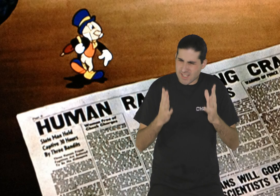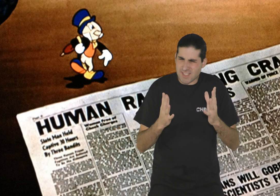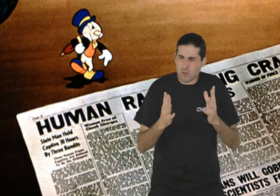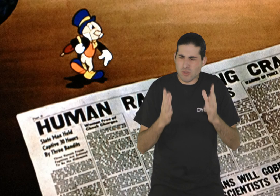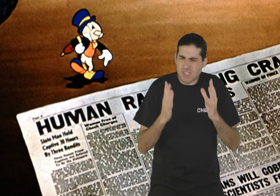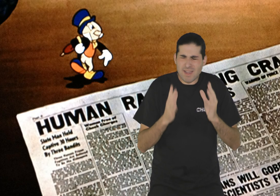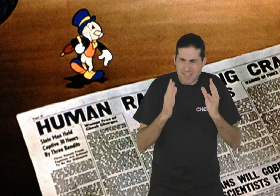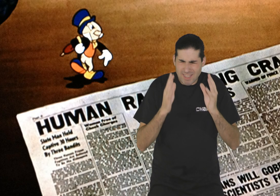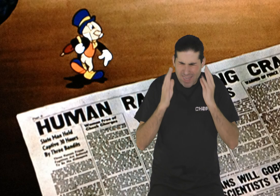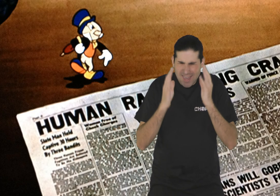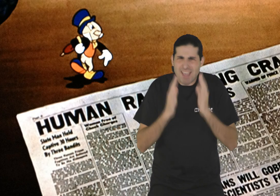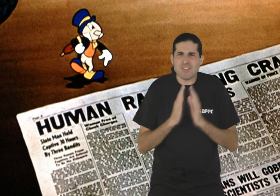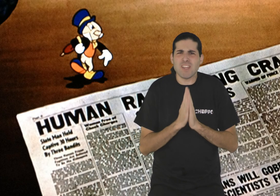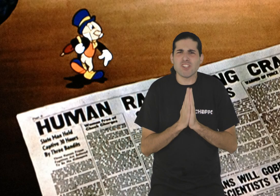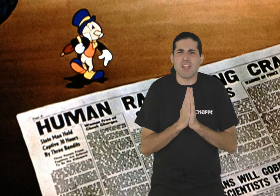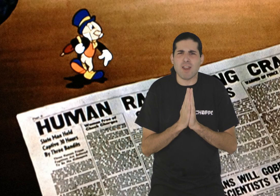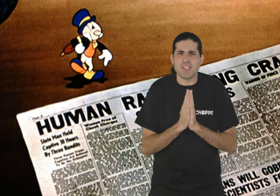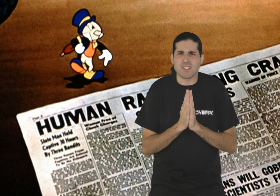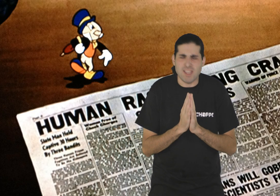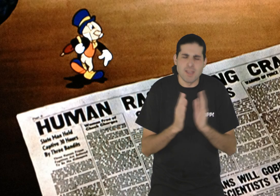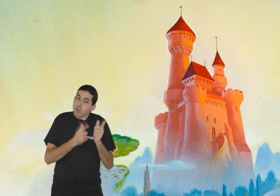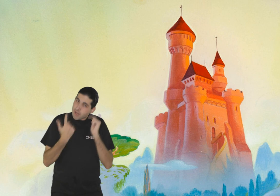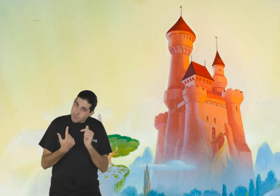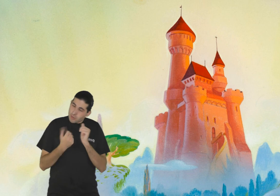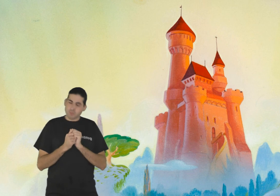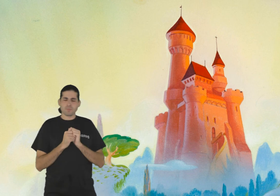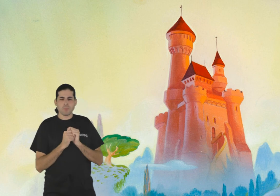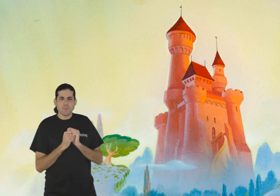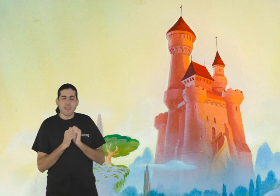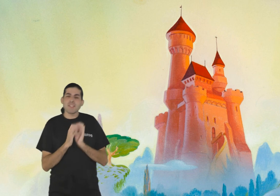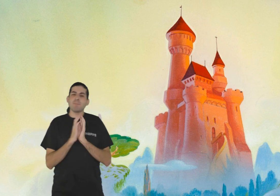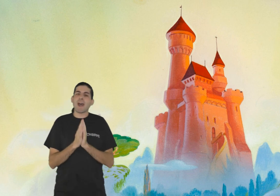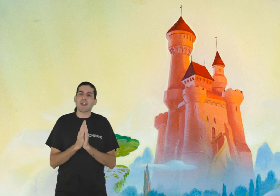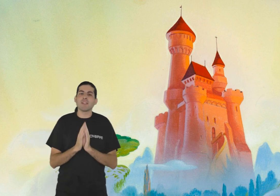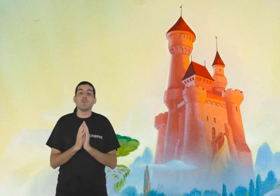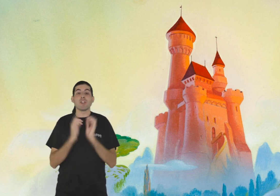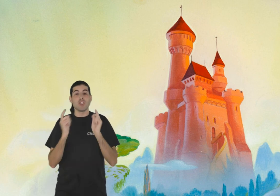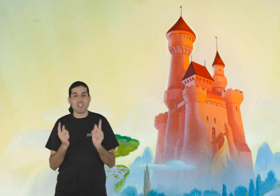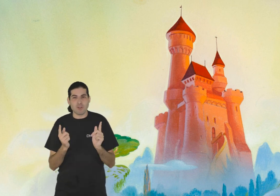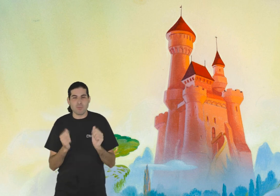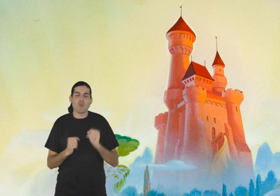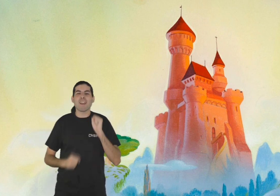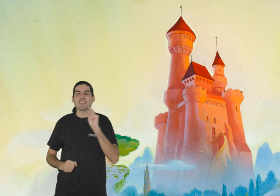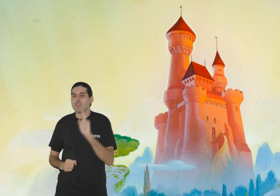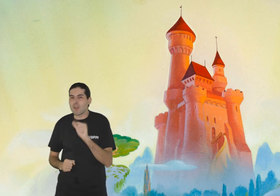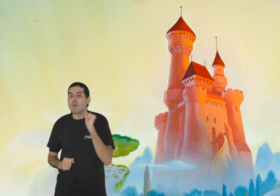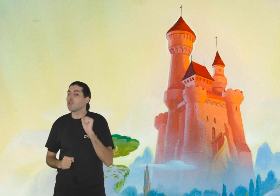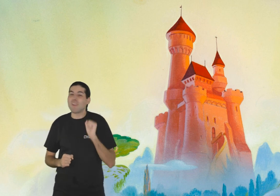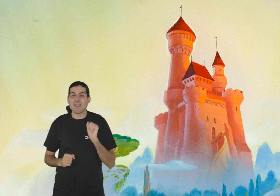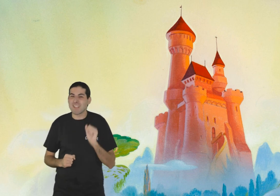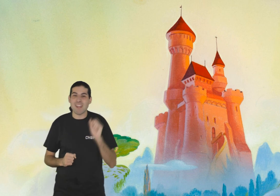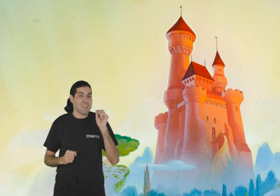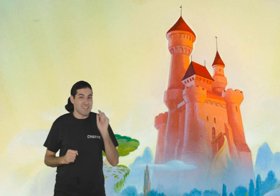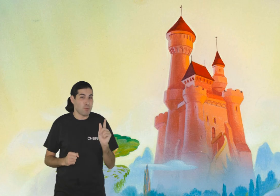lo stai caratterizzando così, ma che cacchio state facendo alla Disney? Poi ho capito, si parla di un riciclo. Quella canzone